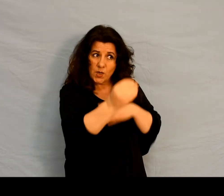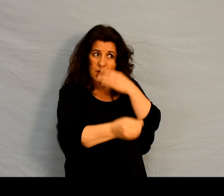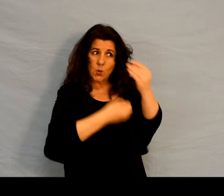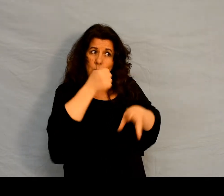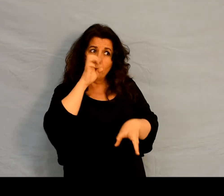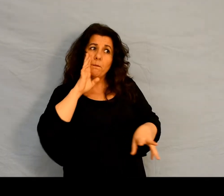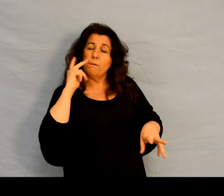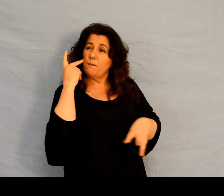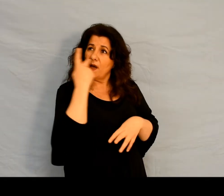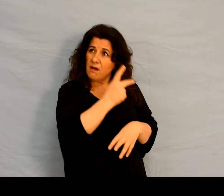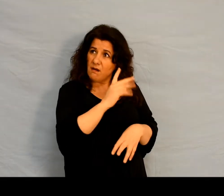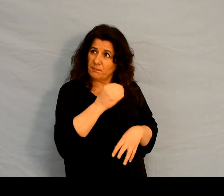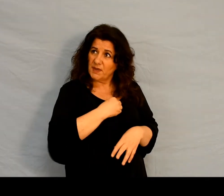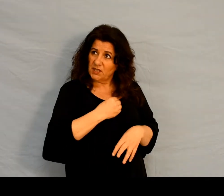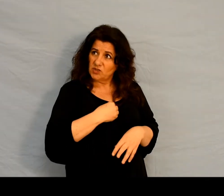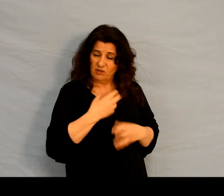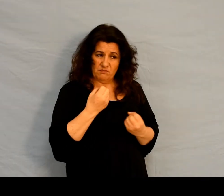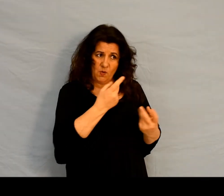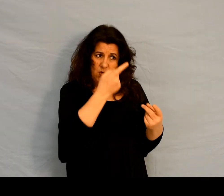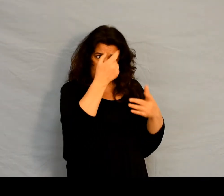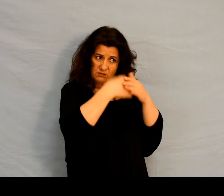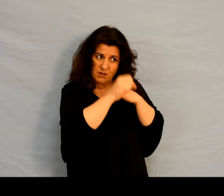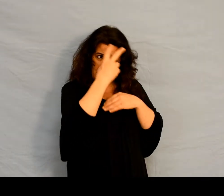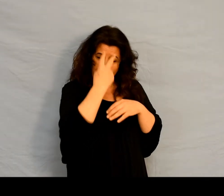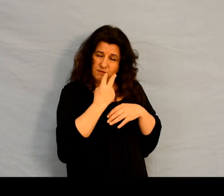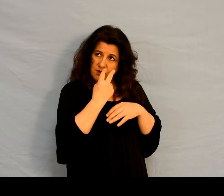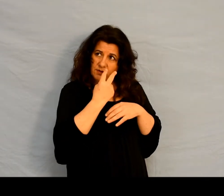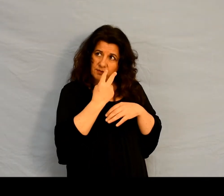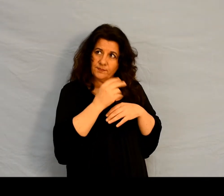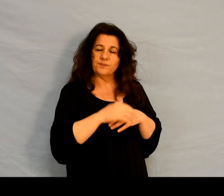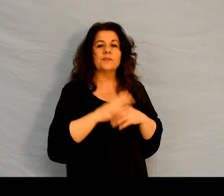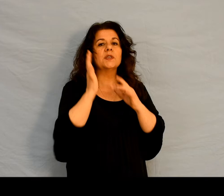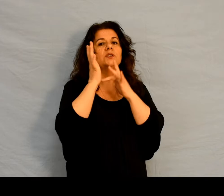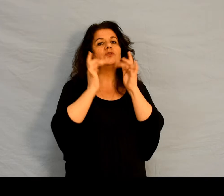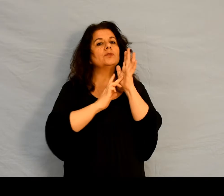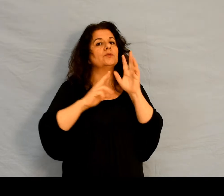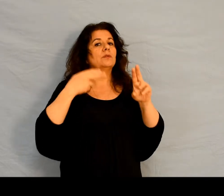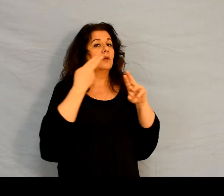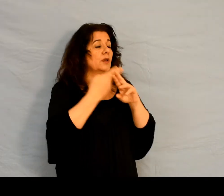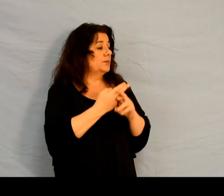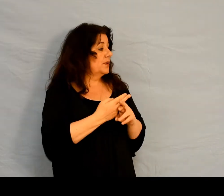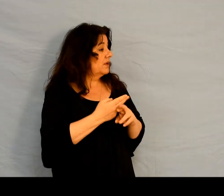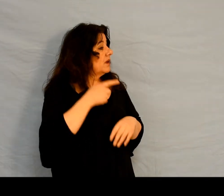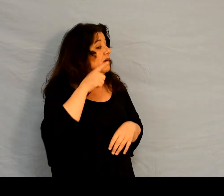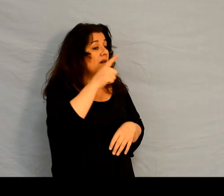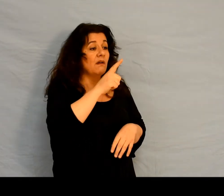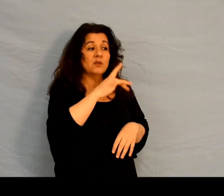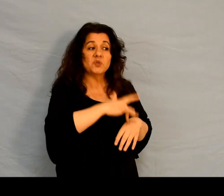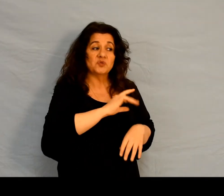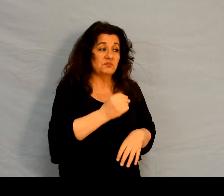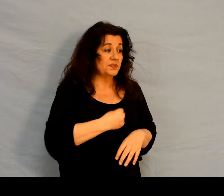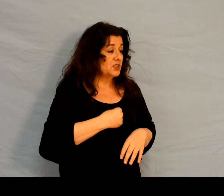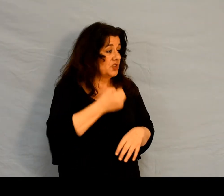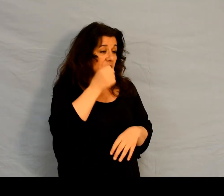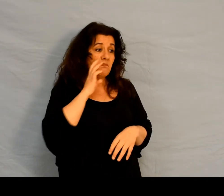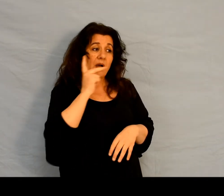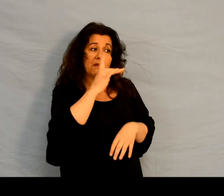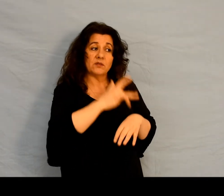Jésus répondit, « Ni lui, ni ses parents n'ont péché. Mais c'était pour que